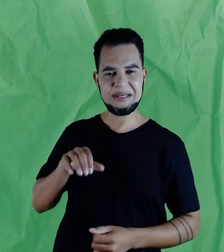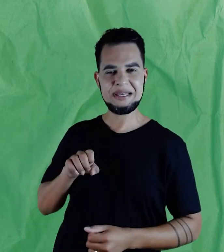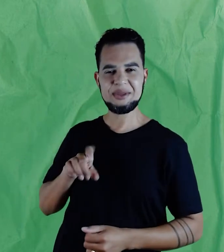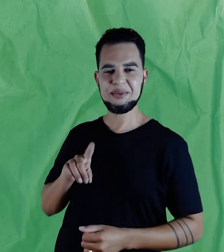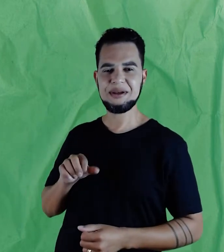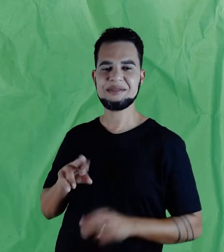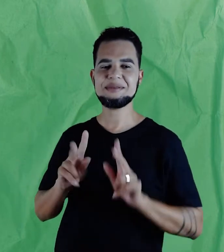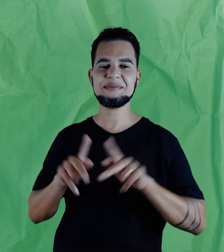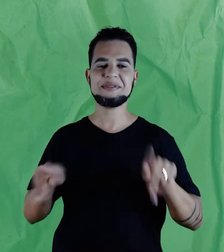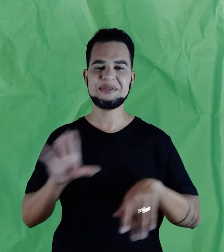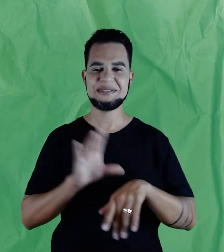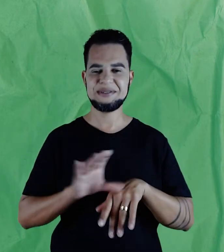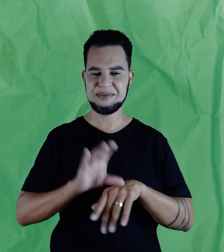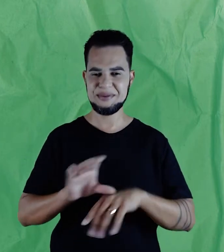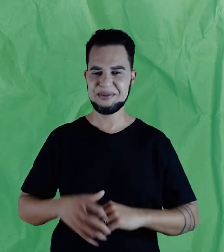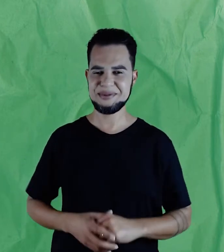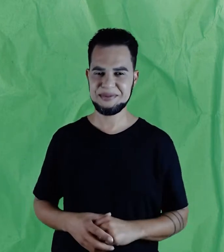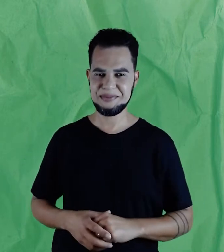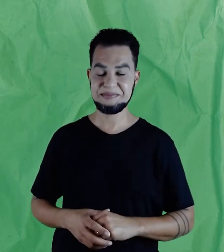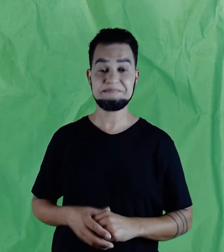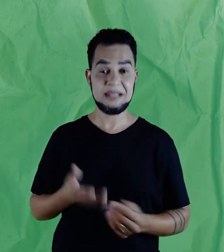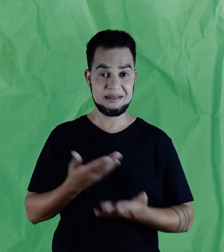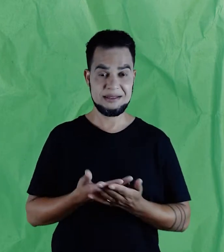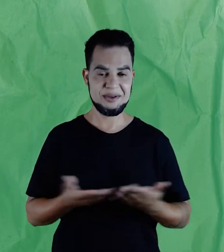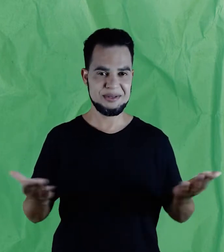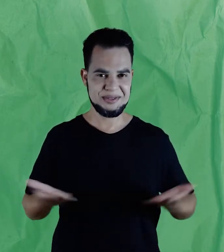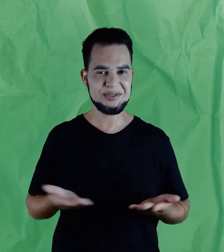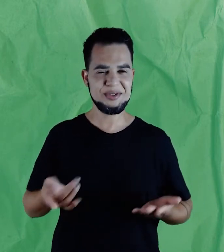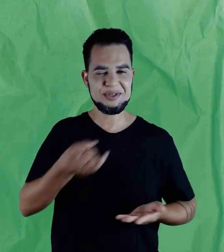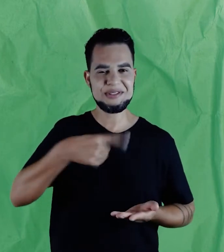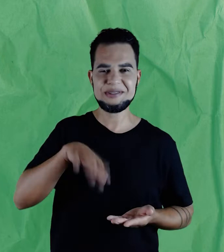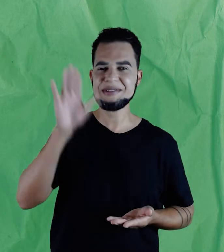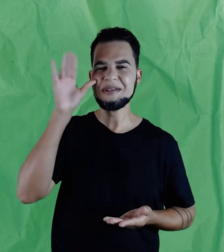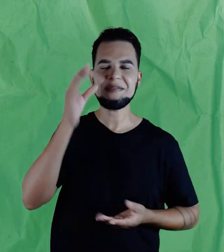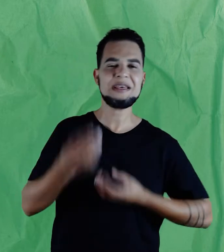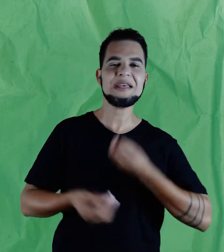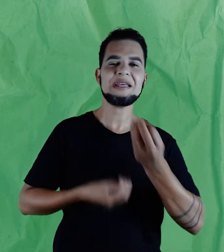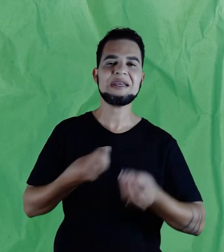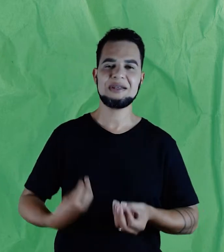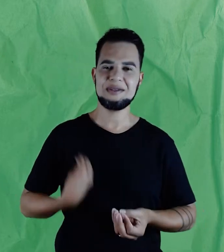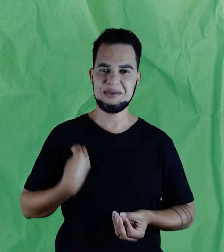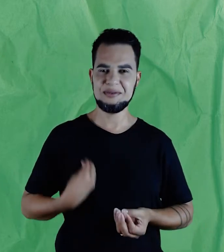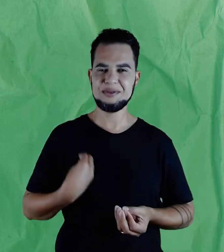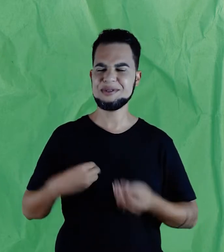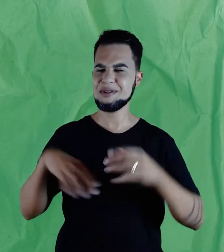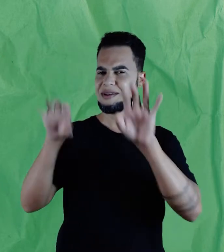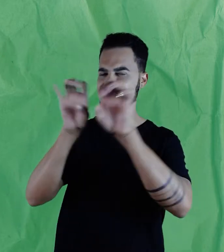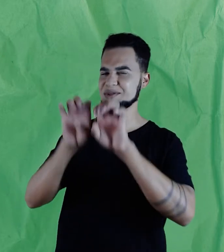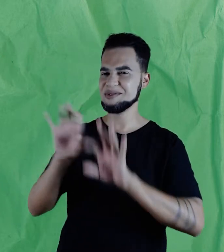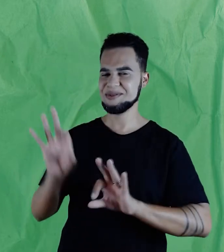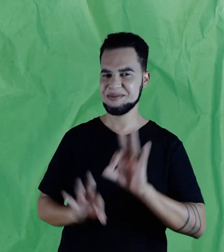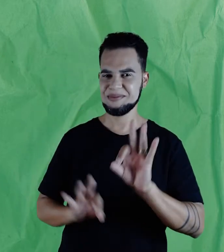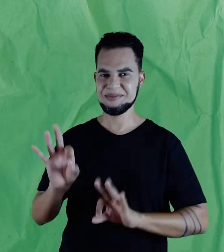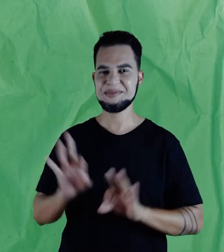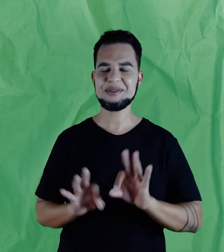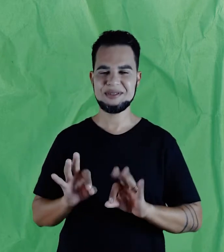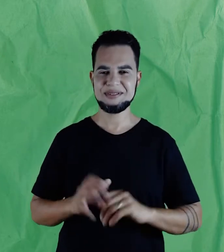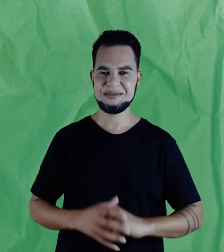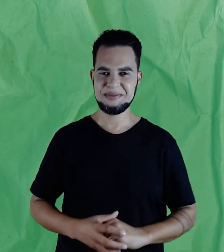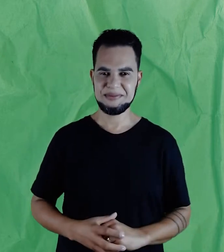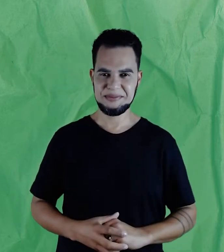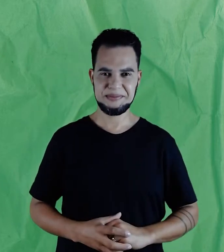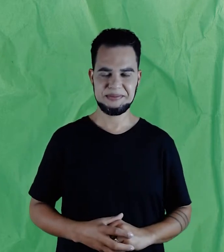seu professor neste curso. Na aula de hoje, vamos ver como funciona uma estrutura de um projeto com React